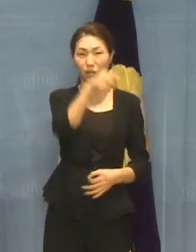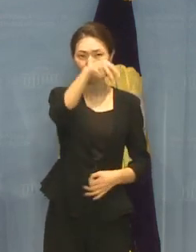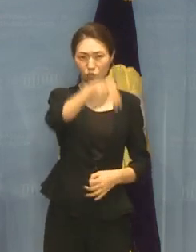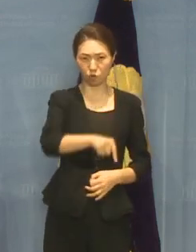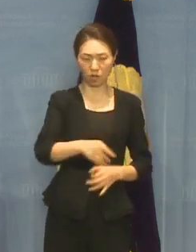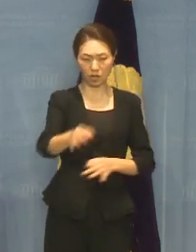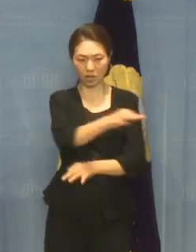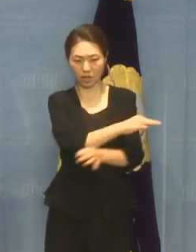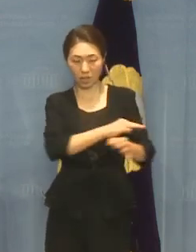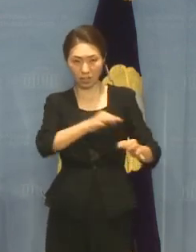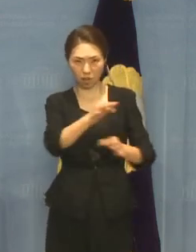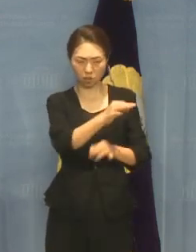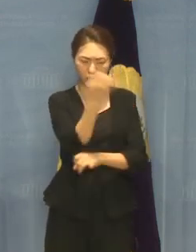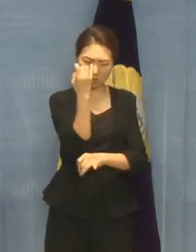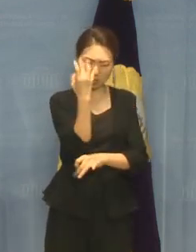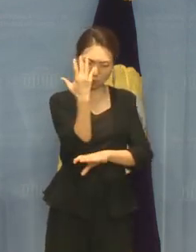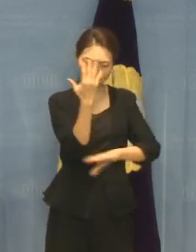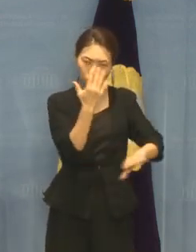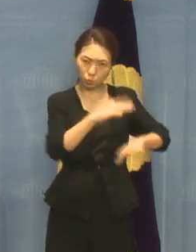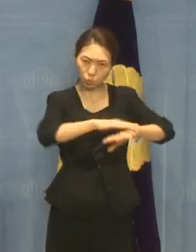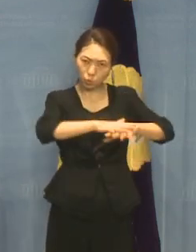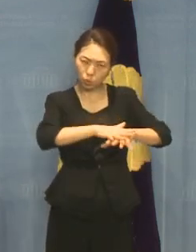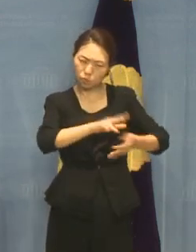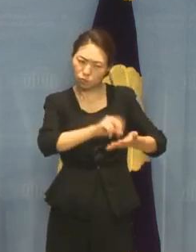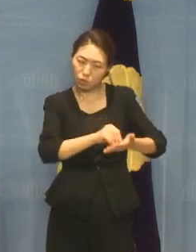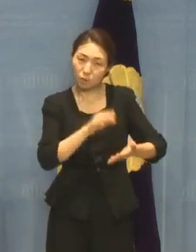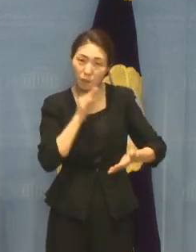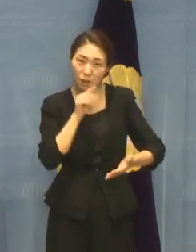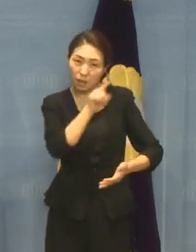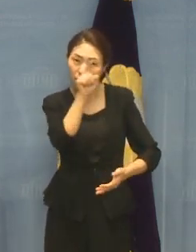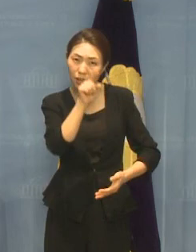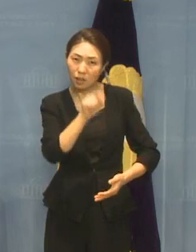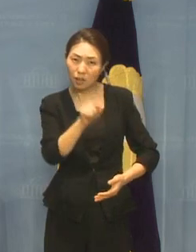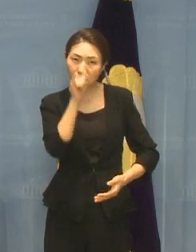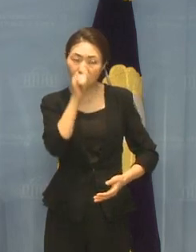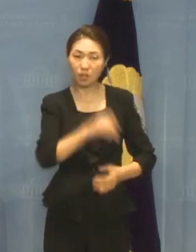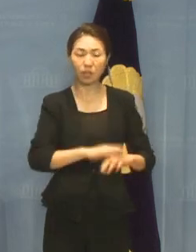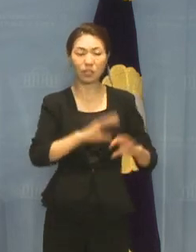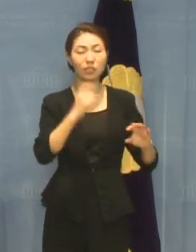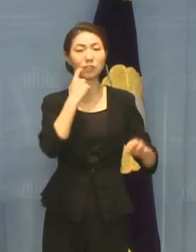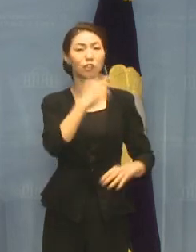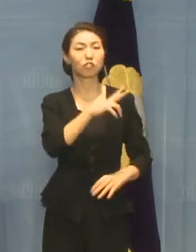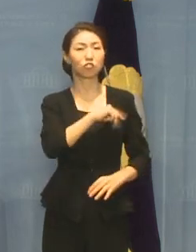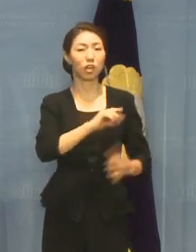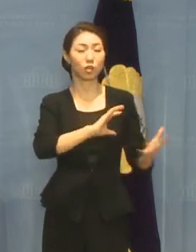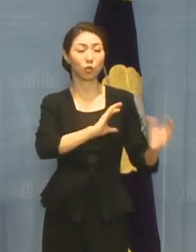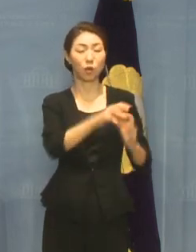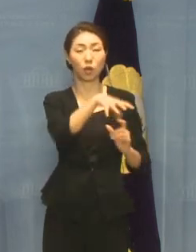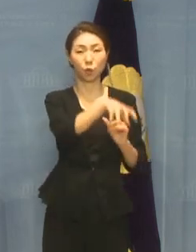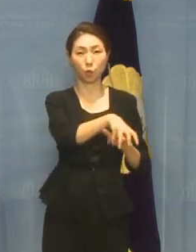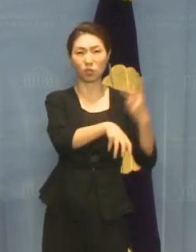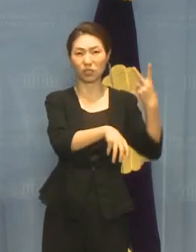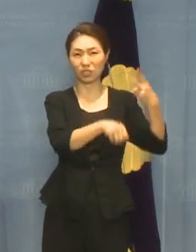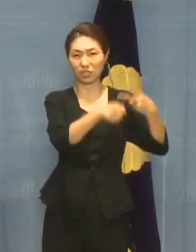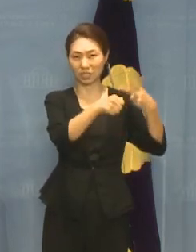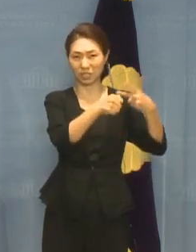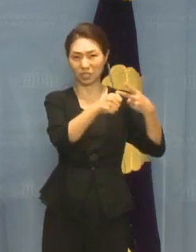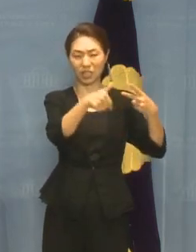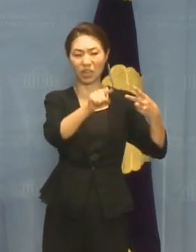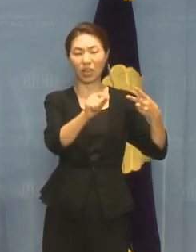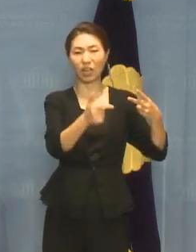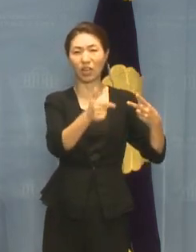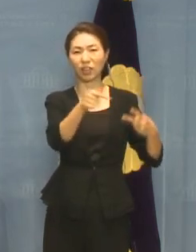정말 그린플레이션이 문제인가가 의원회 간 제2간담회의실에서 개최될 예정입니다. 수요일 8월 10일 오후